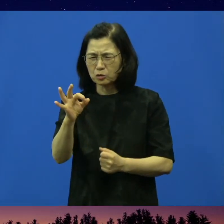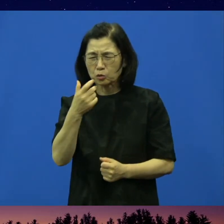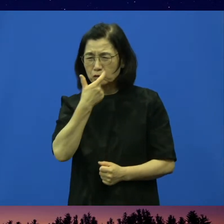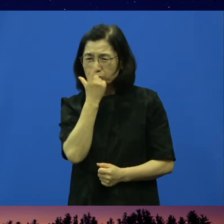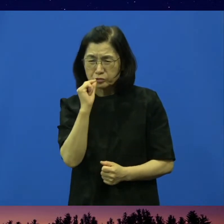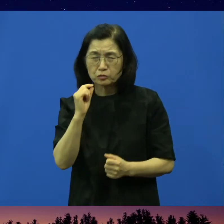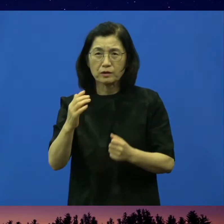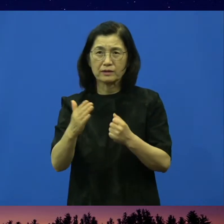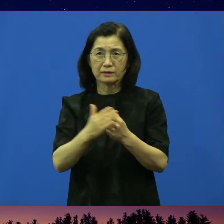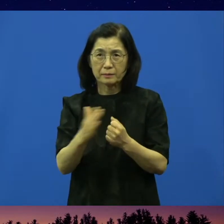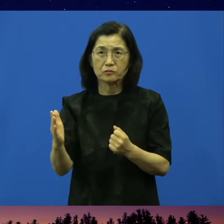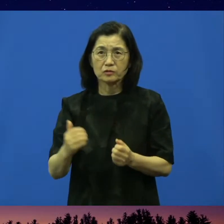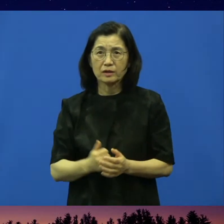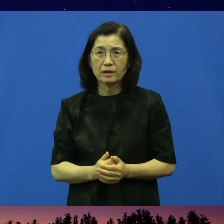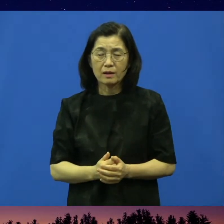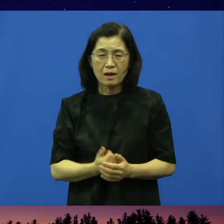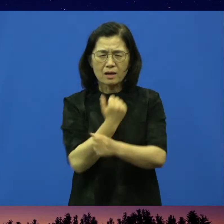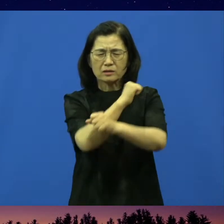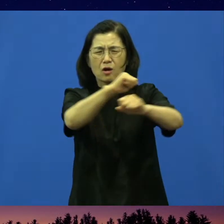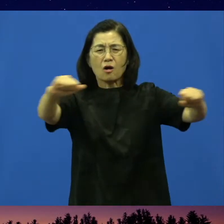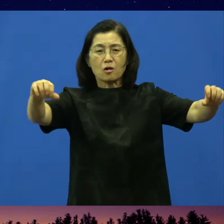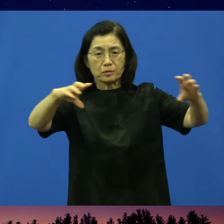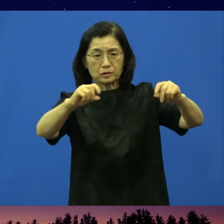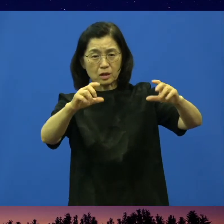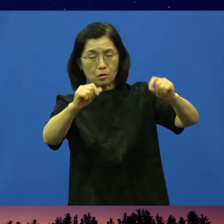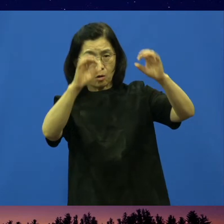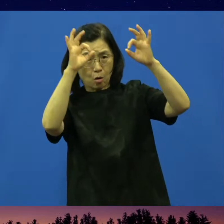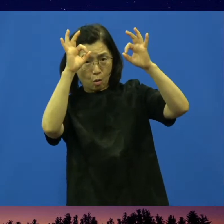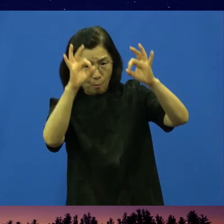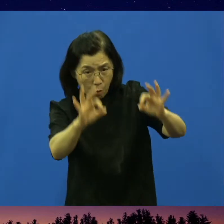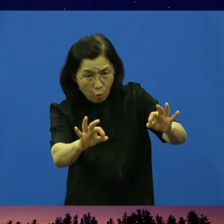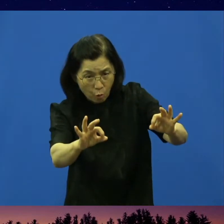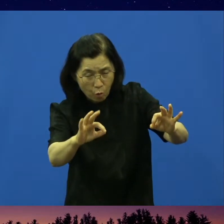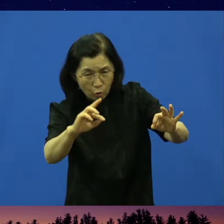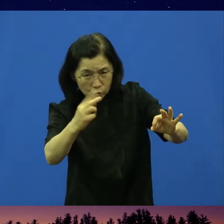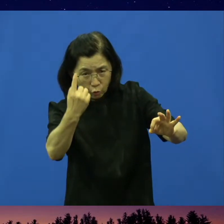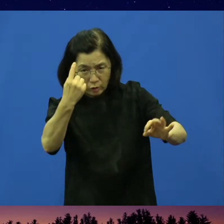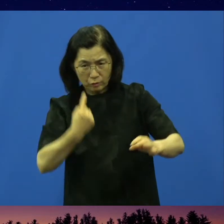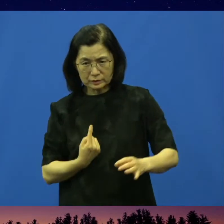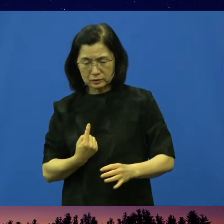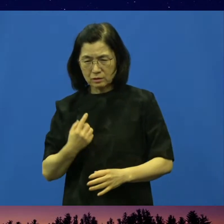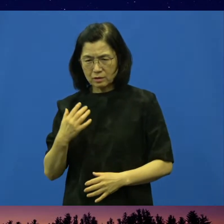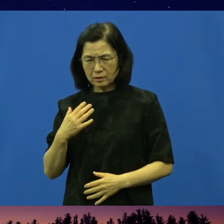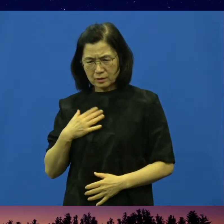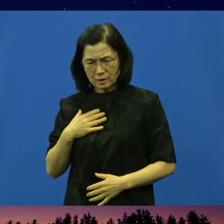딱 보고 왔는데요, 제 마음에 이거 우리 거다.